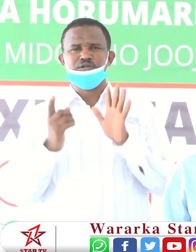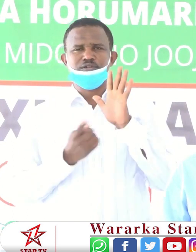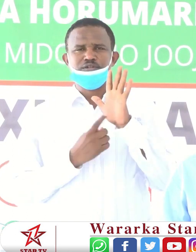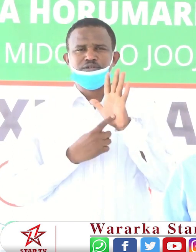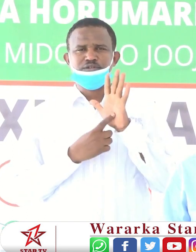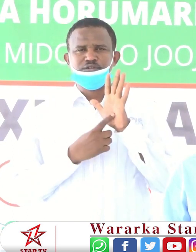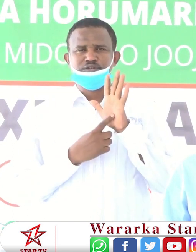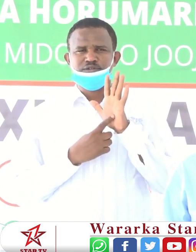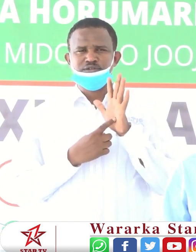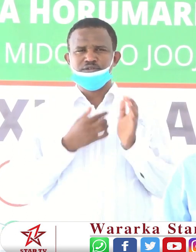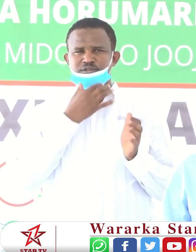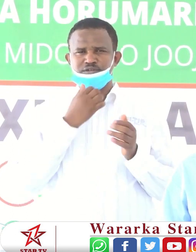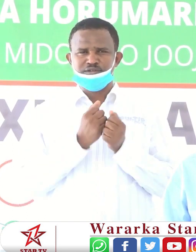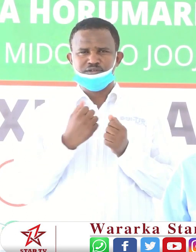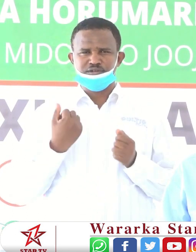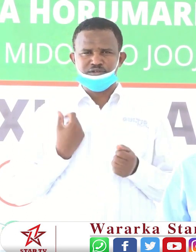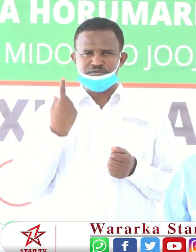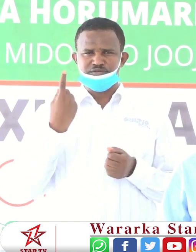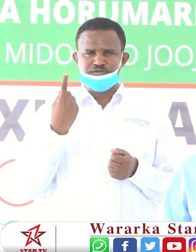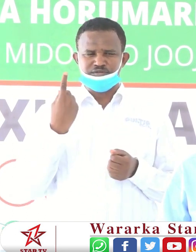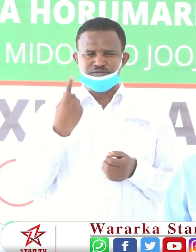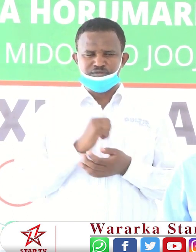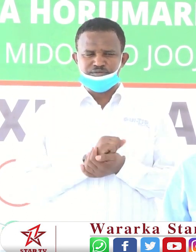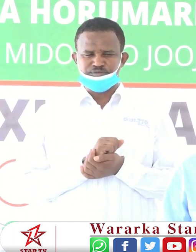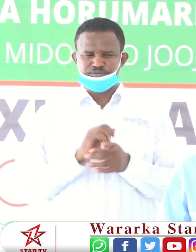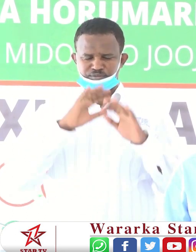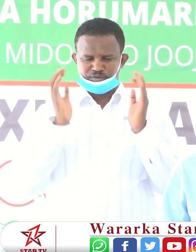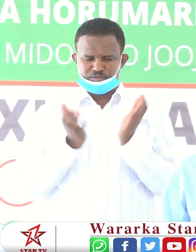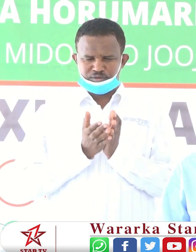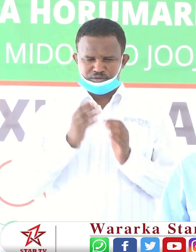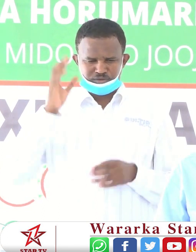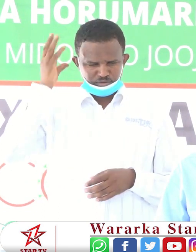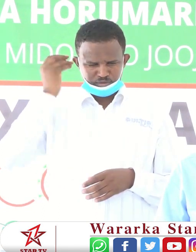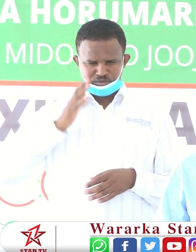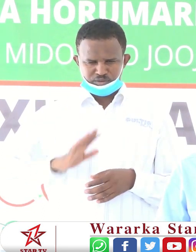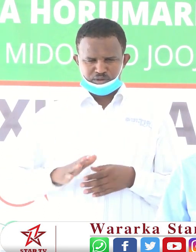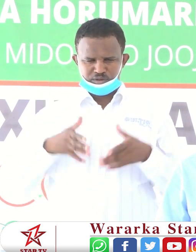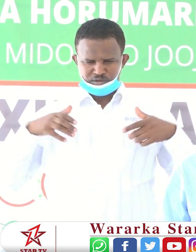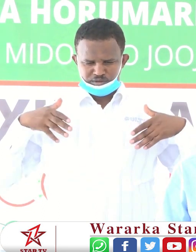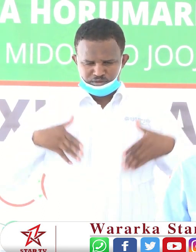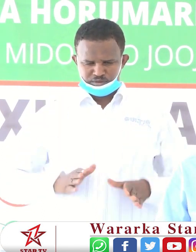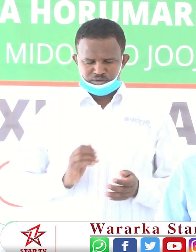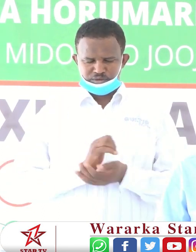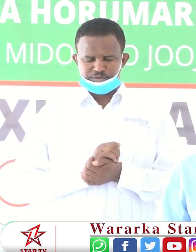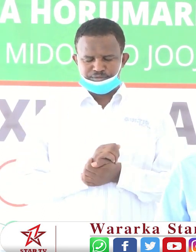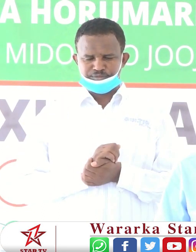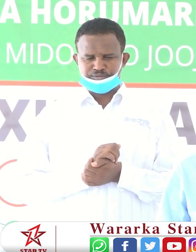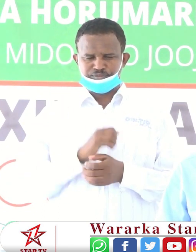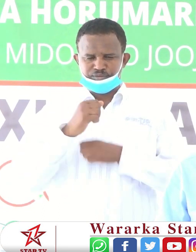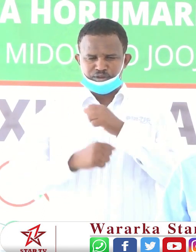iyo qof dumar ah dhamaantood waa dad reer Soomaaliland ah doohood waxay kala yihiin